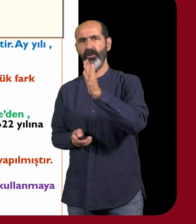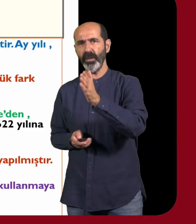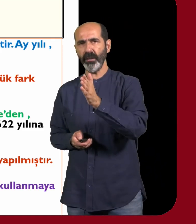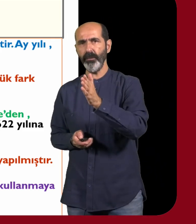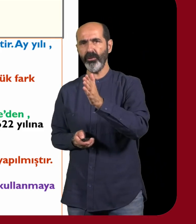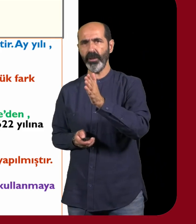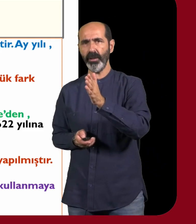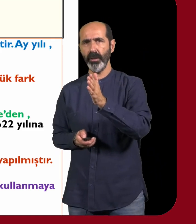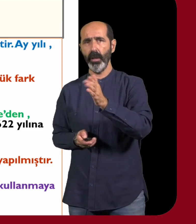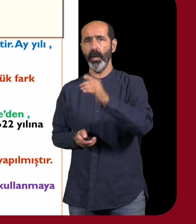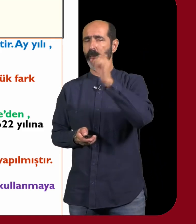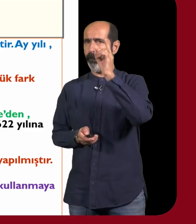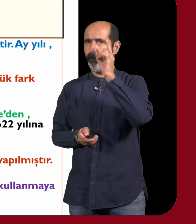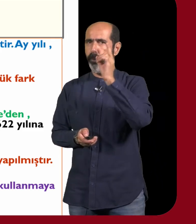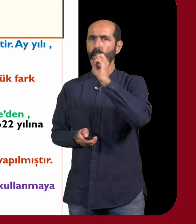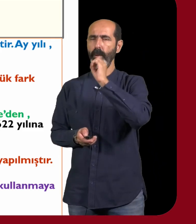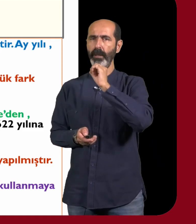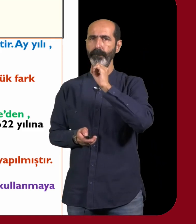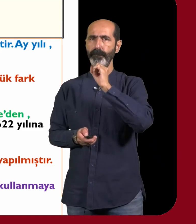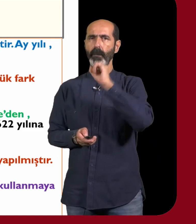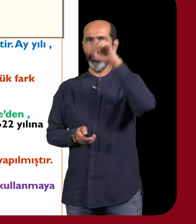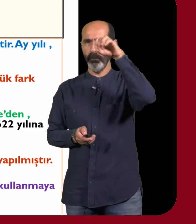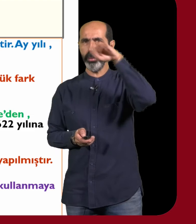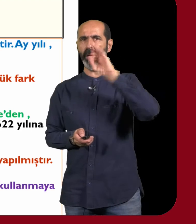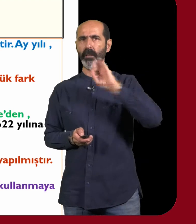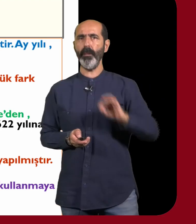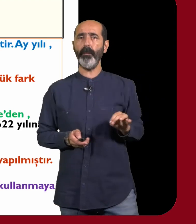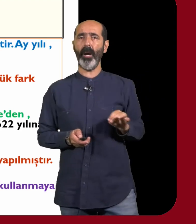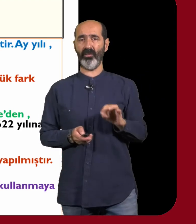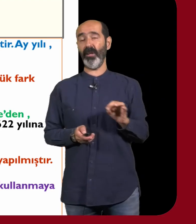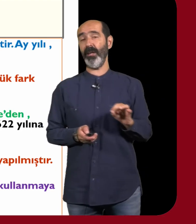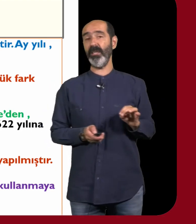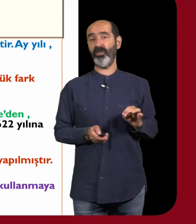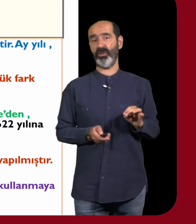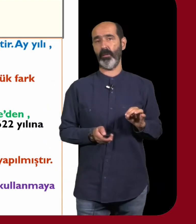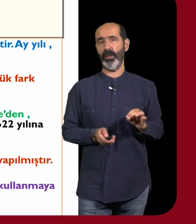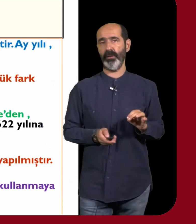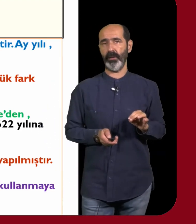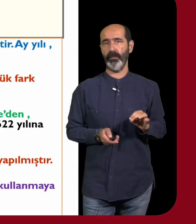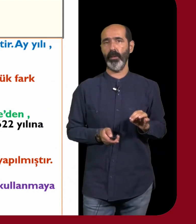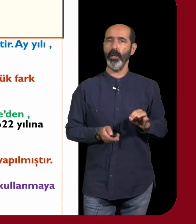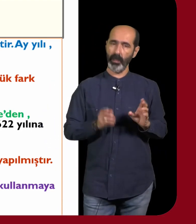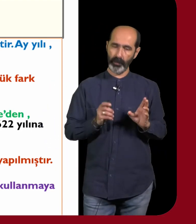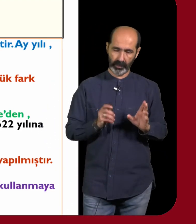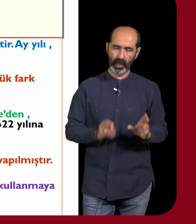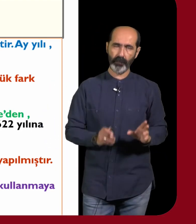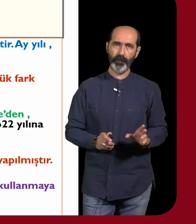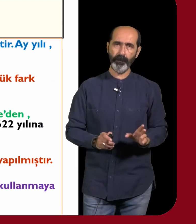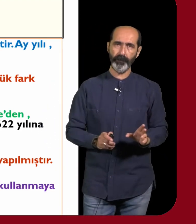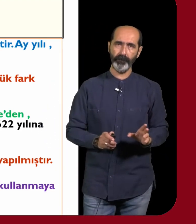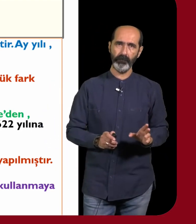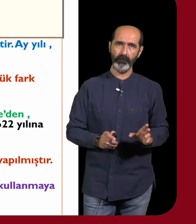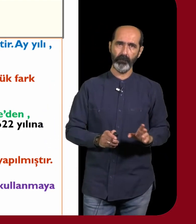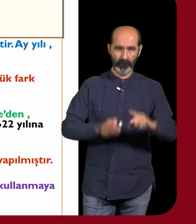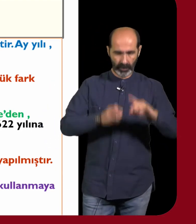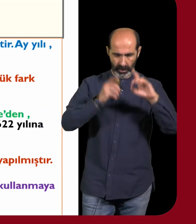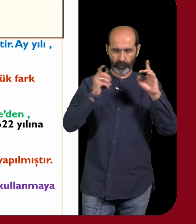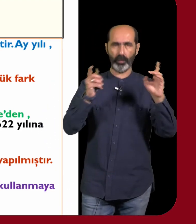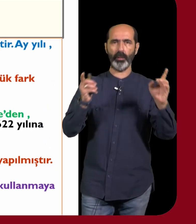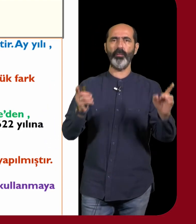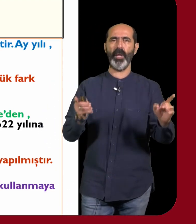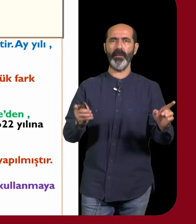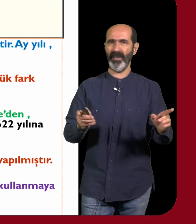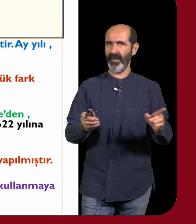Medine'ye hicret etmiştir ve bu olay bu tadına başlangıç kabul edilir tabi takvim